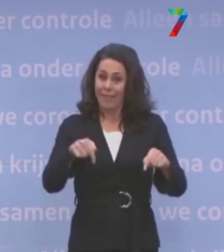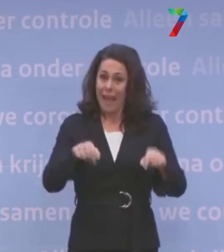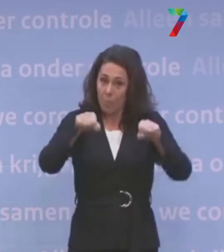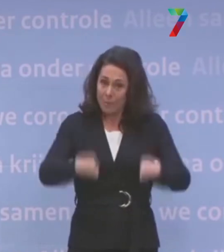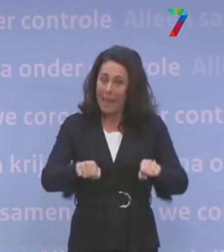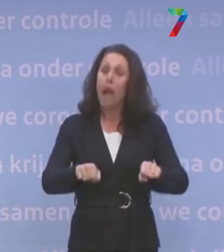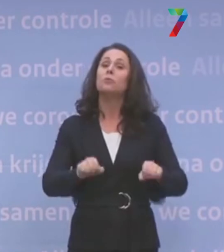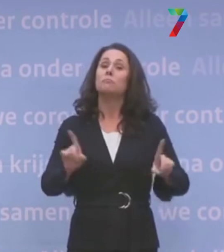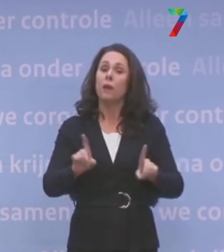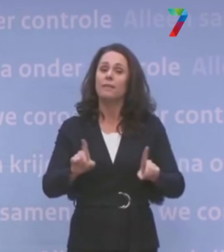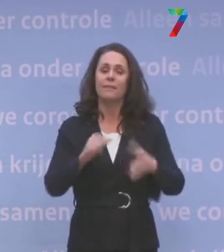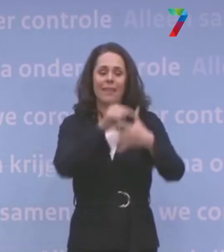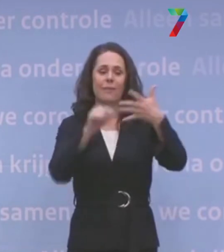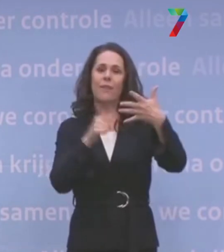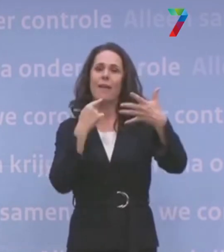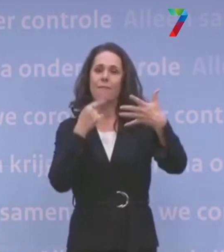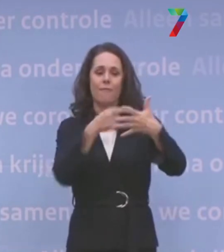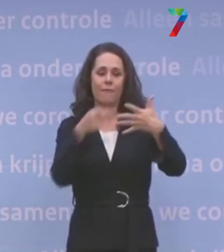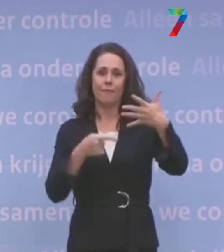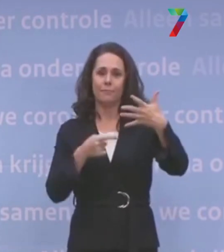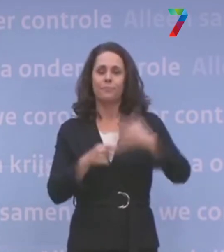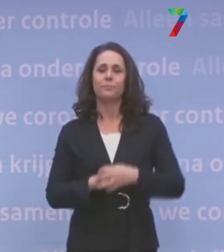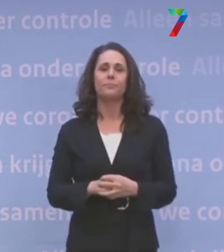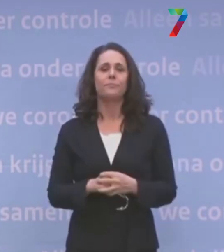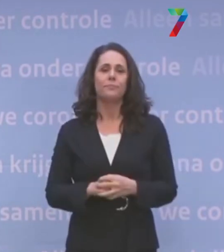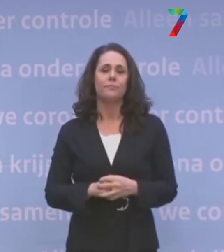die wil ik samenvatten in 5 punten.